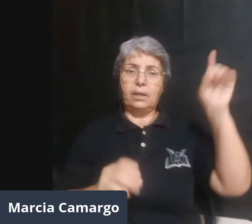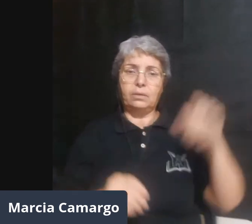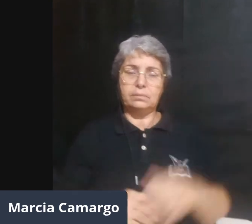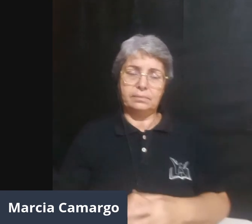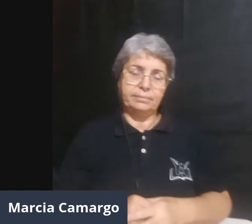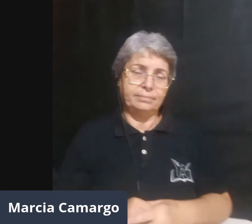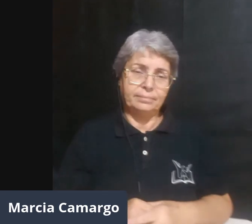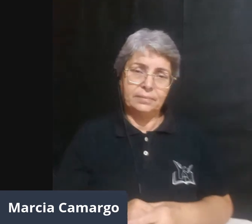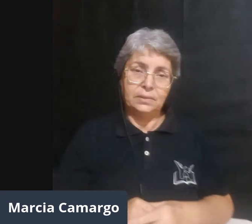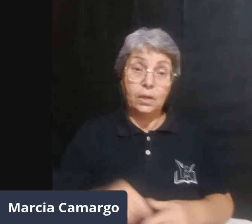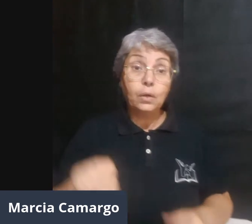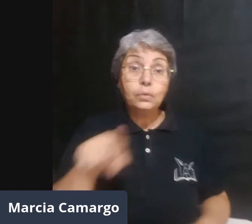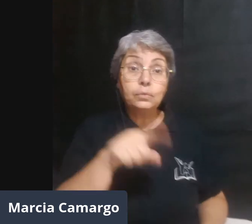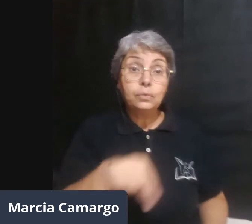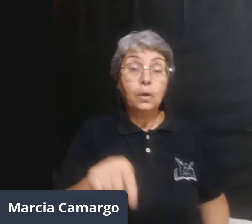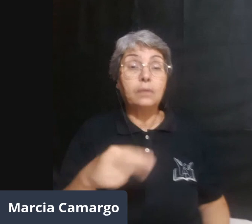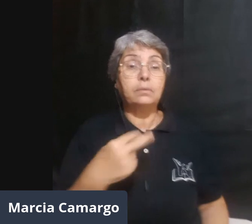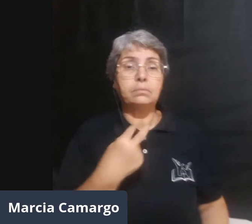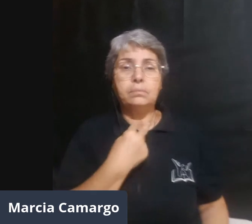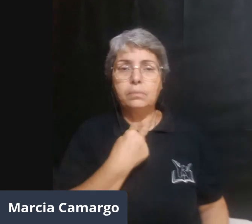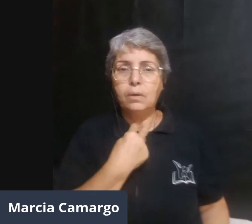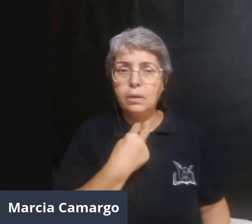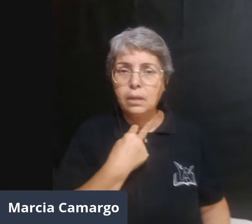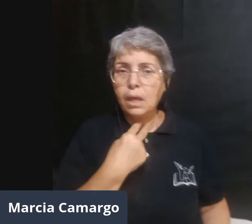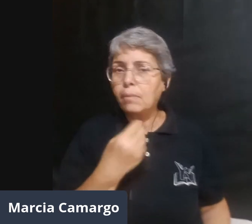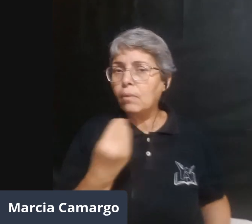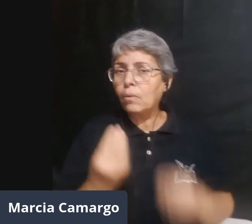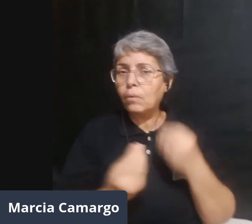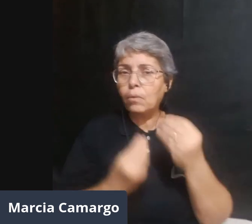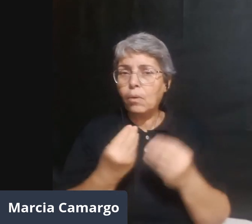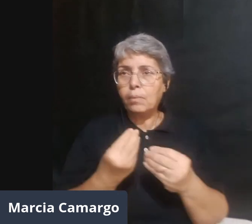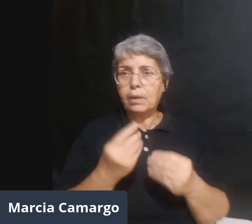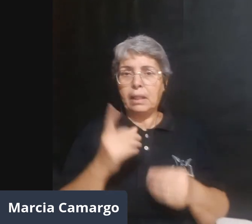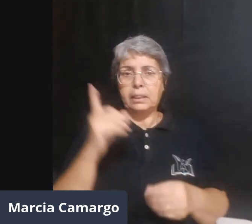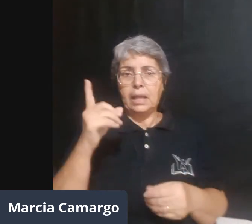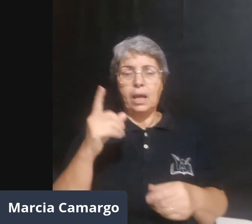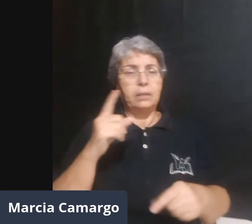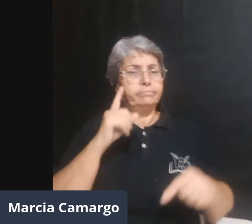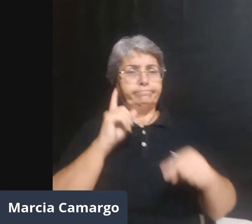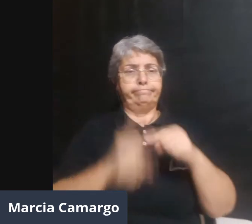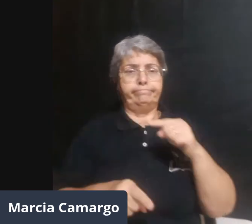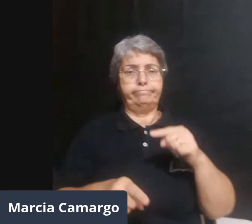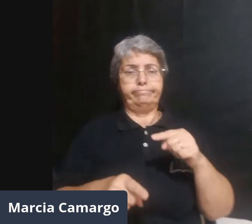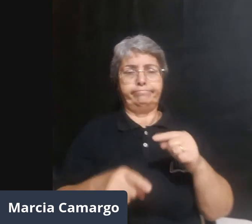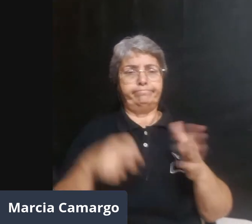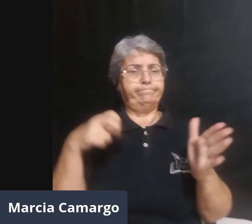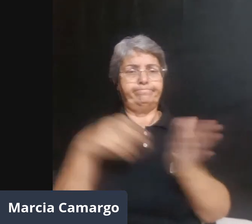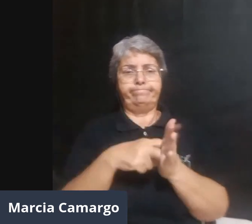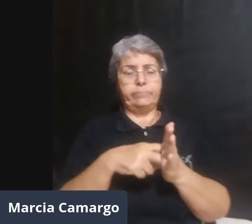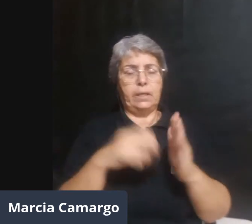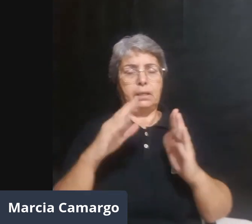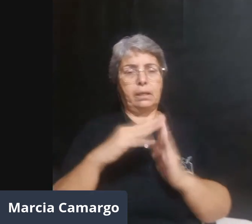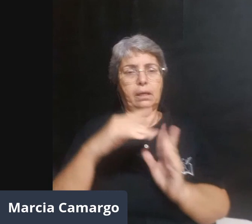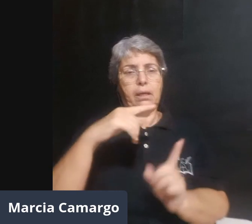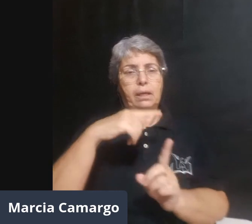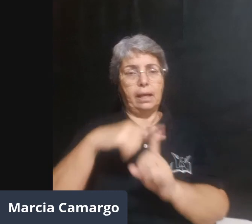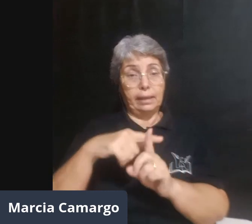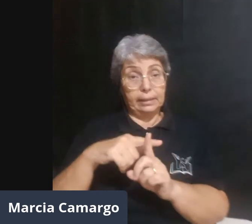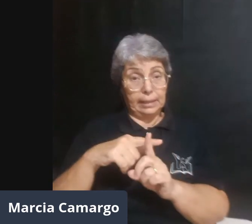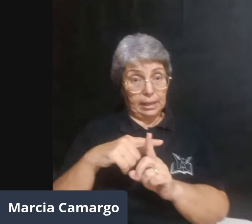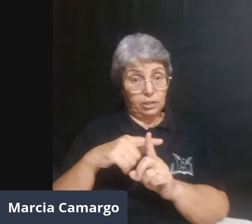não pode condenar a sua própria igreja baseados numa segurança teórica de sermos o remanescente de